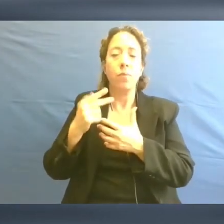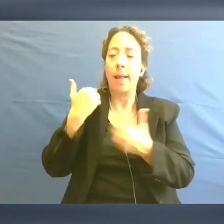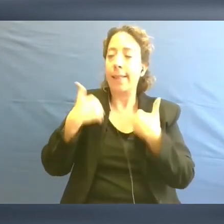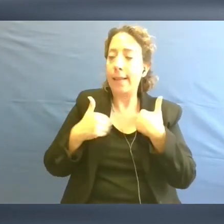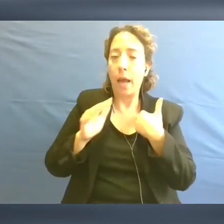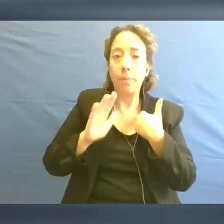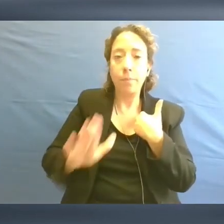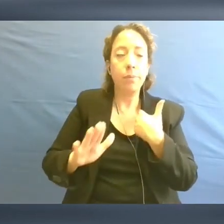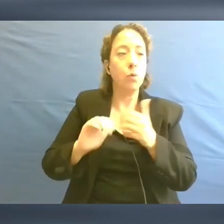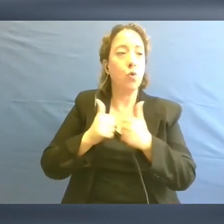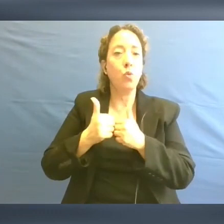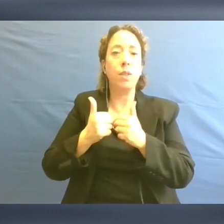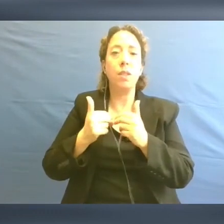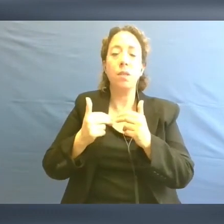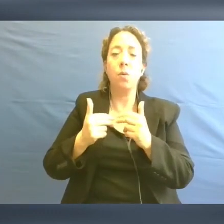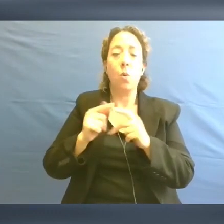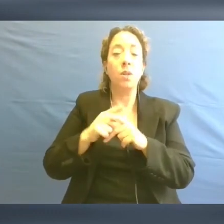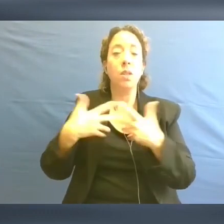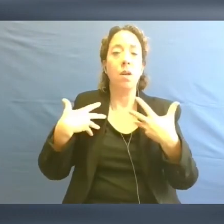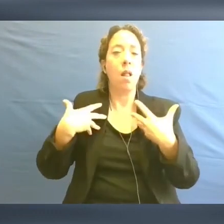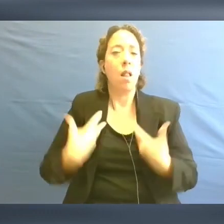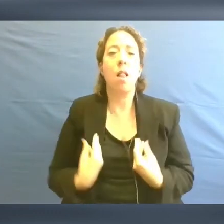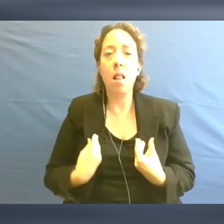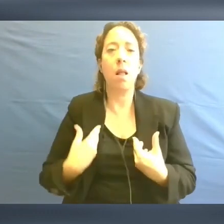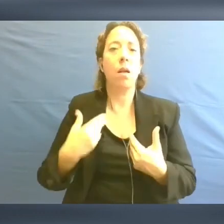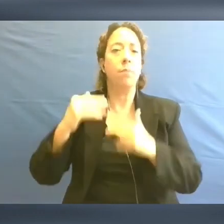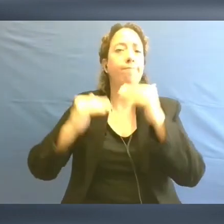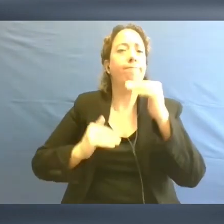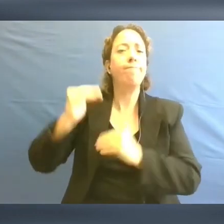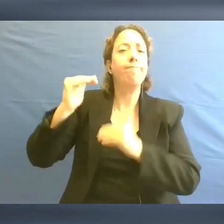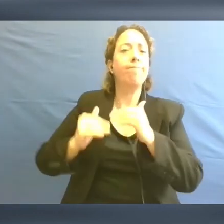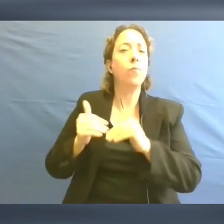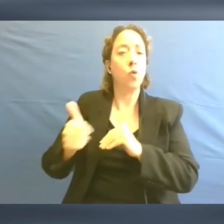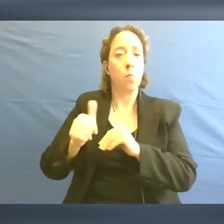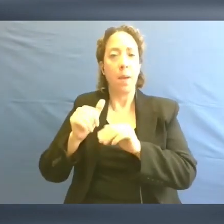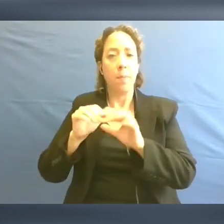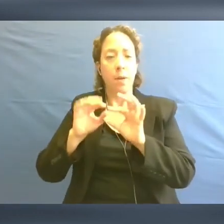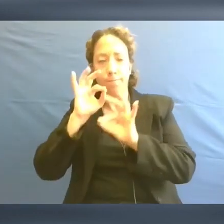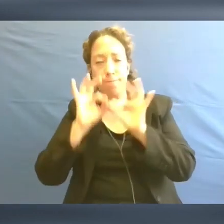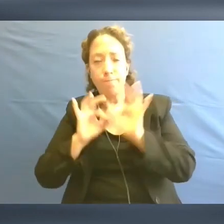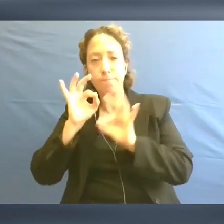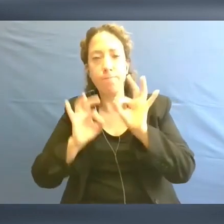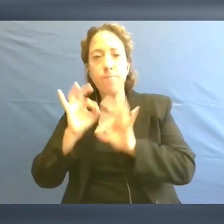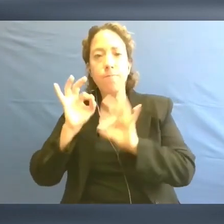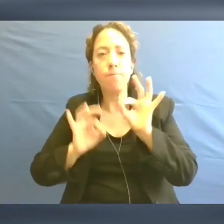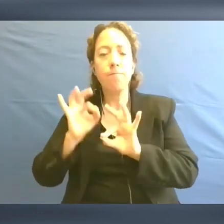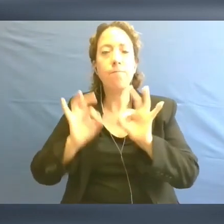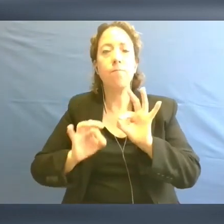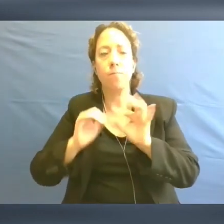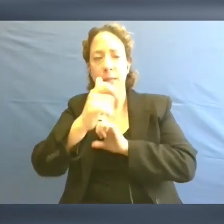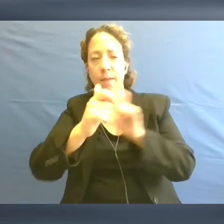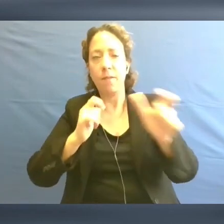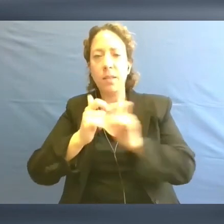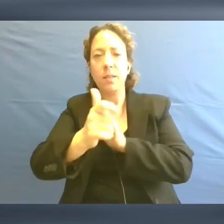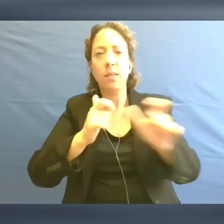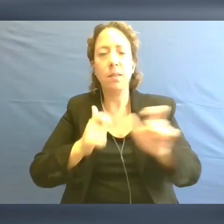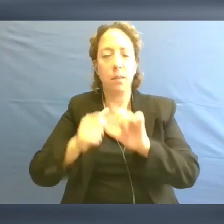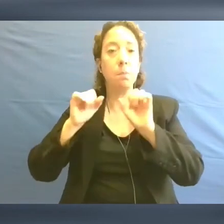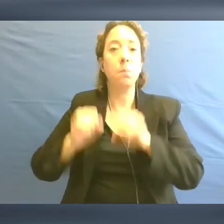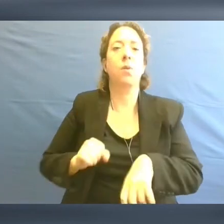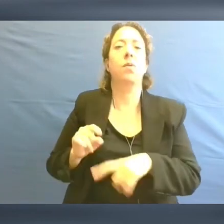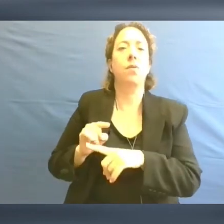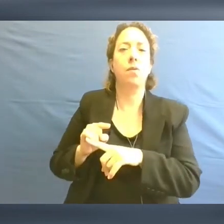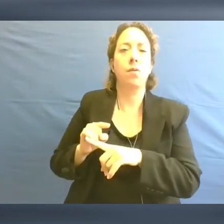par rapport à son niveau de fatigue, par exemple aussi. Il va devoir adapter l'interface utilisateur et donc